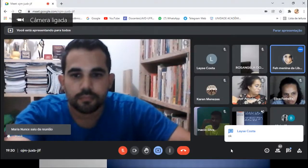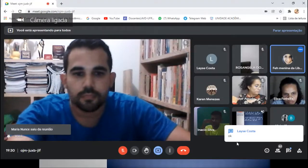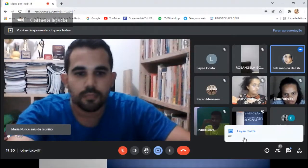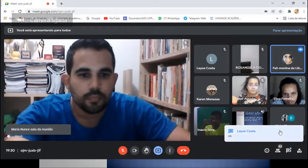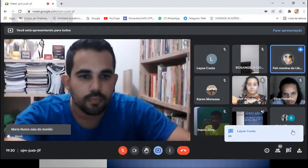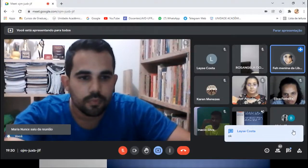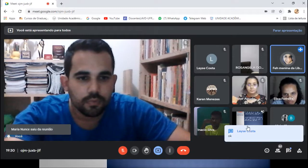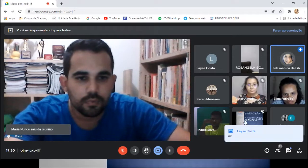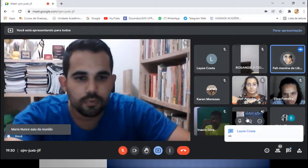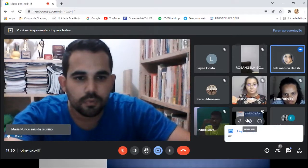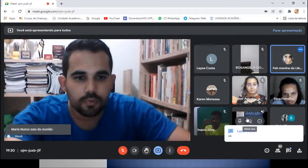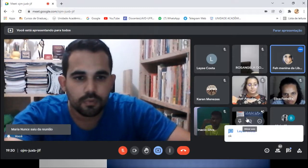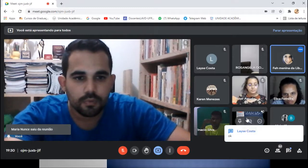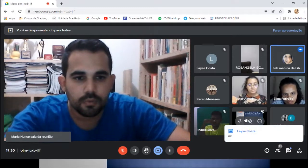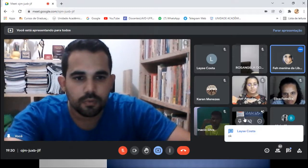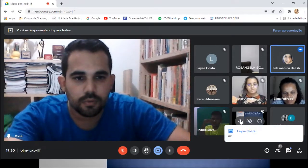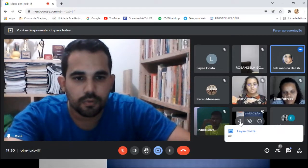Estão me ouvindo bem? Ok.